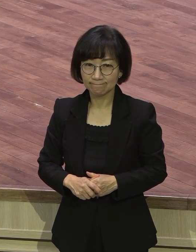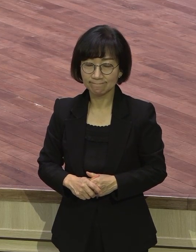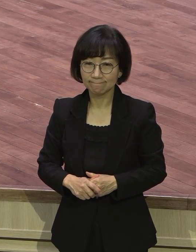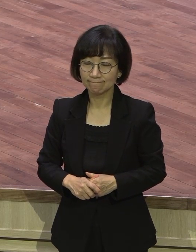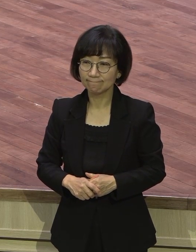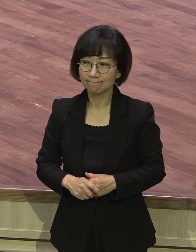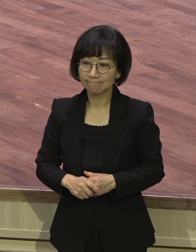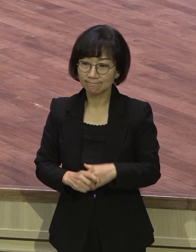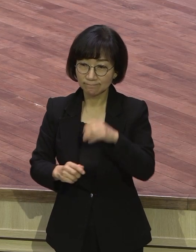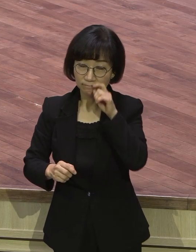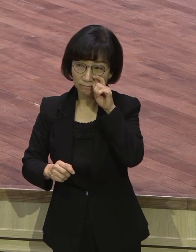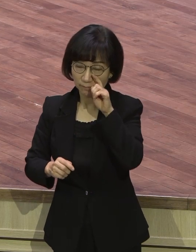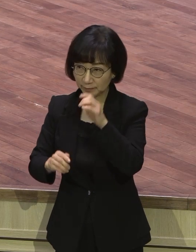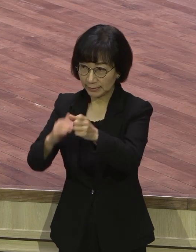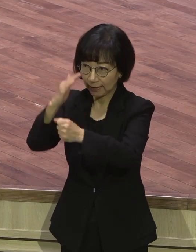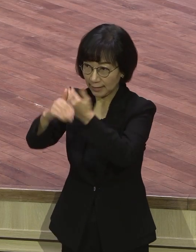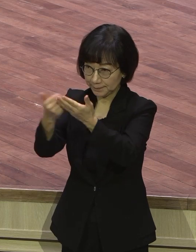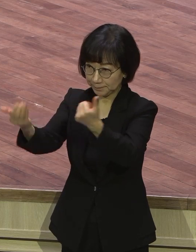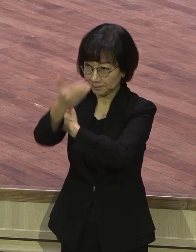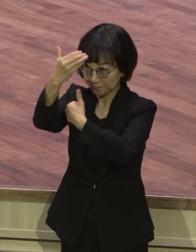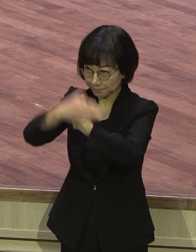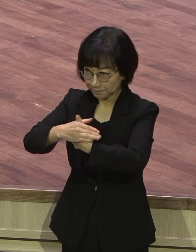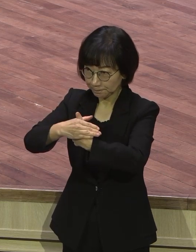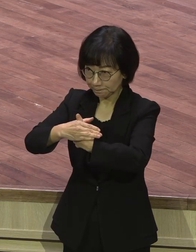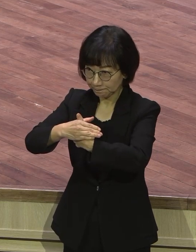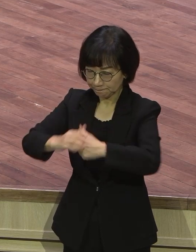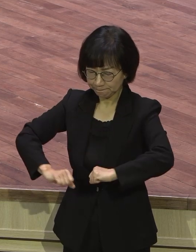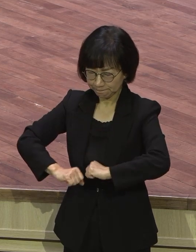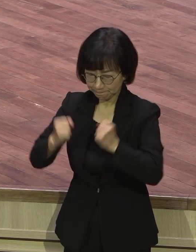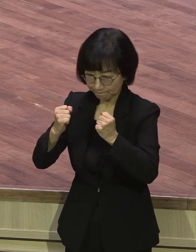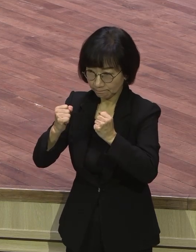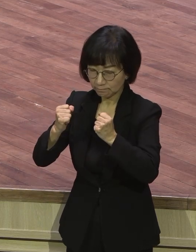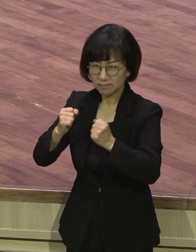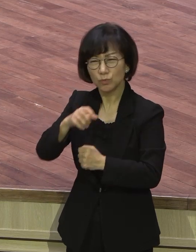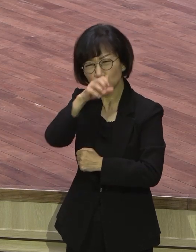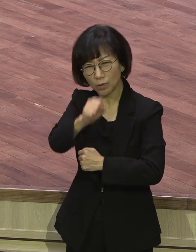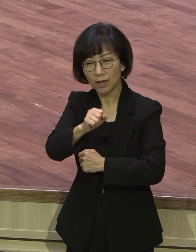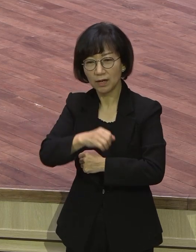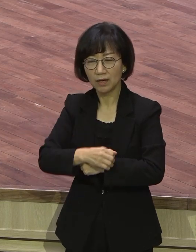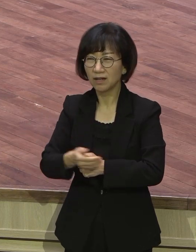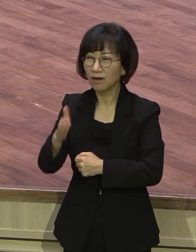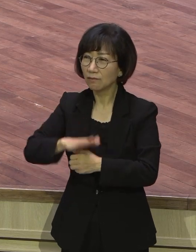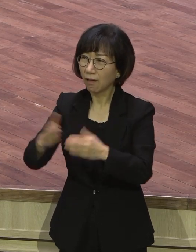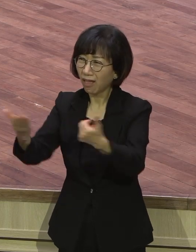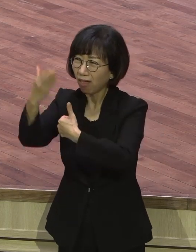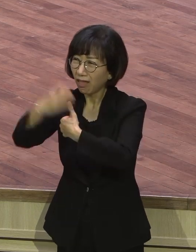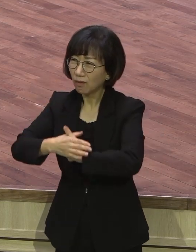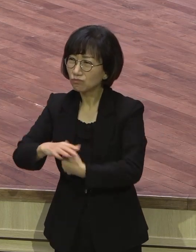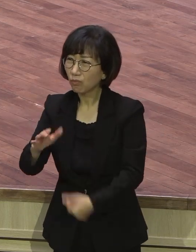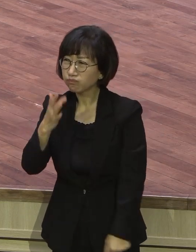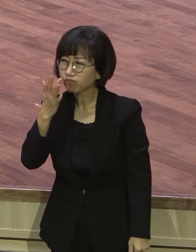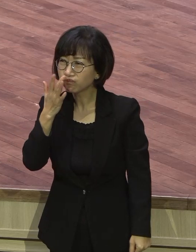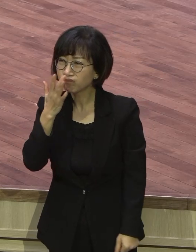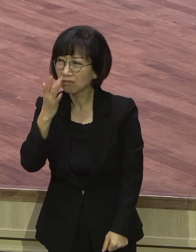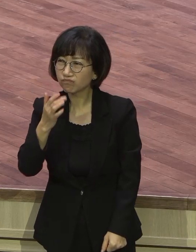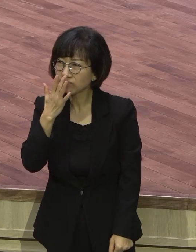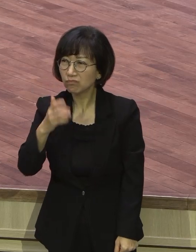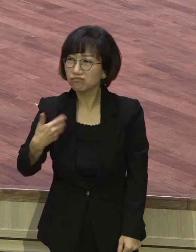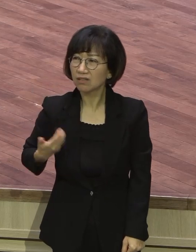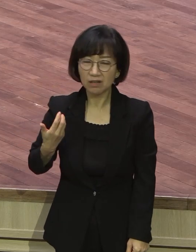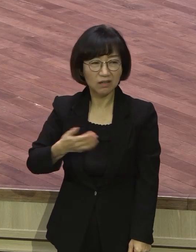하나님 앞에 사명을 감당해야 되는데 관심이 없어요 의미를 잘 몰라 분간을 잘 못해